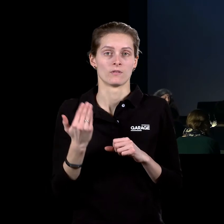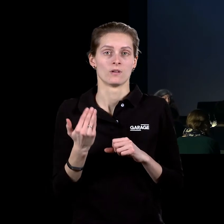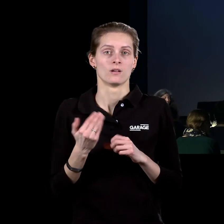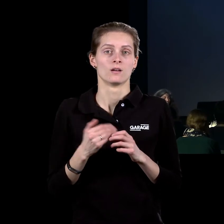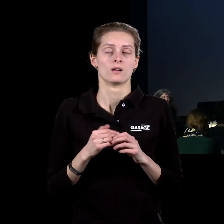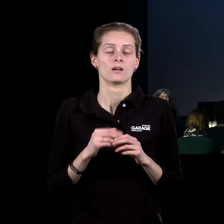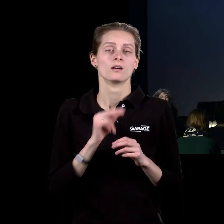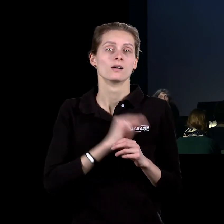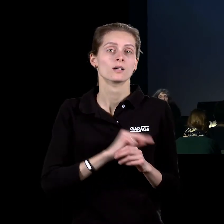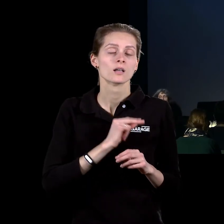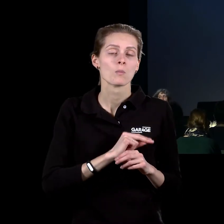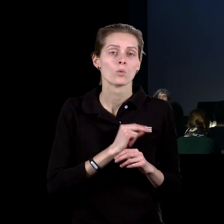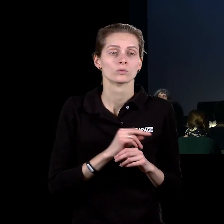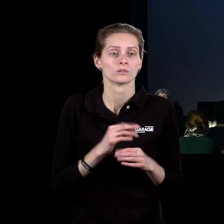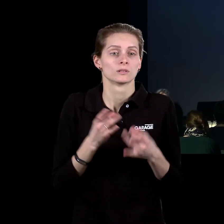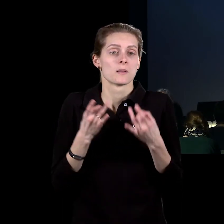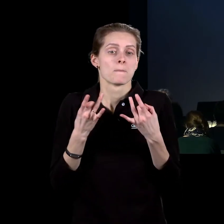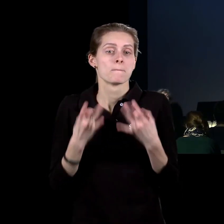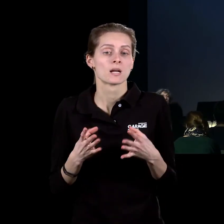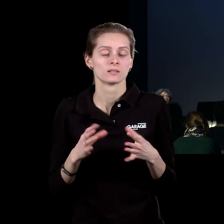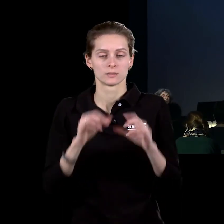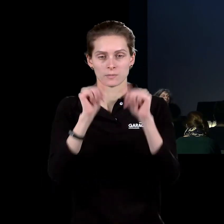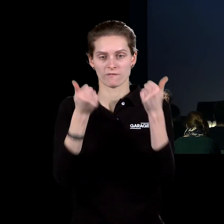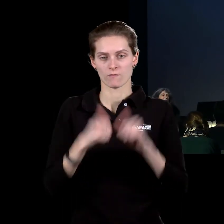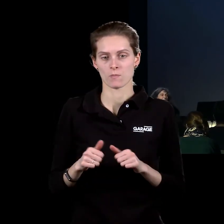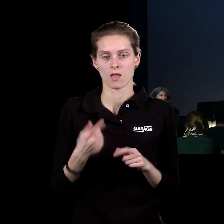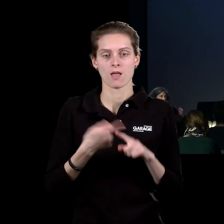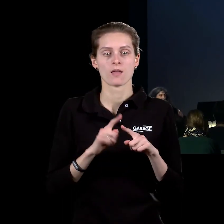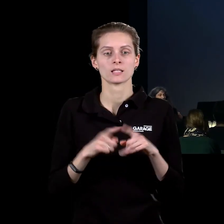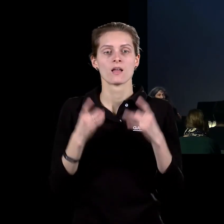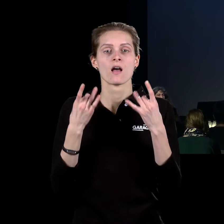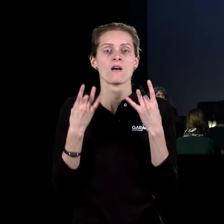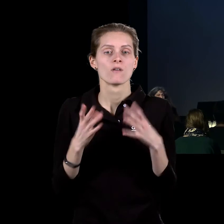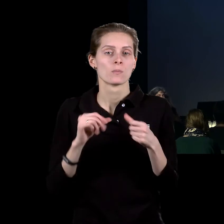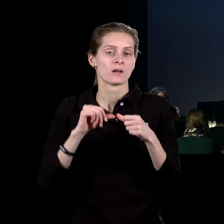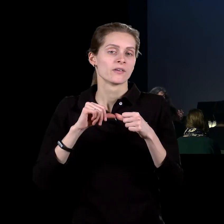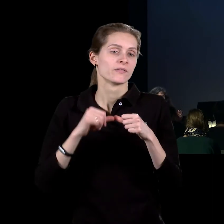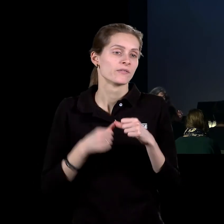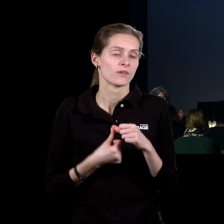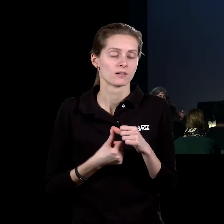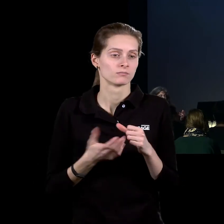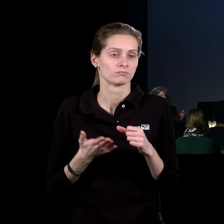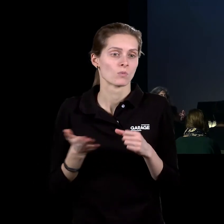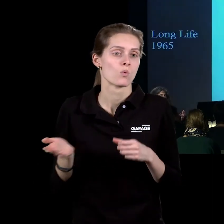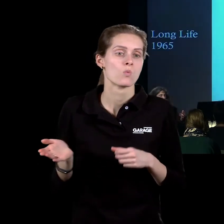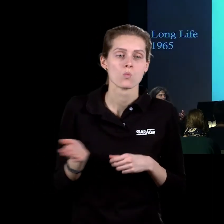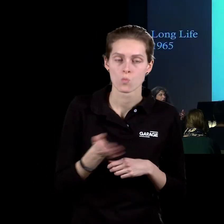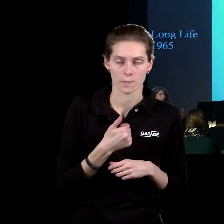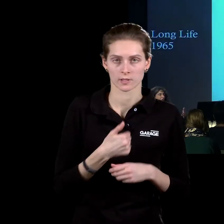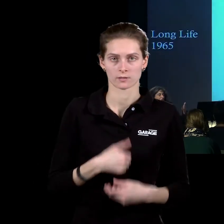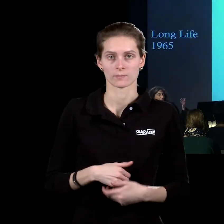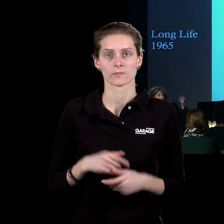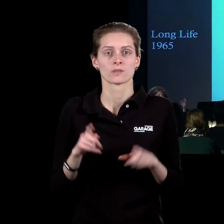это тоже работа с простыми геометрическими формами, но эти формы всегда сбиты, они всегда не названы, поэтому возникает вот такая